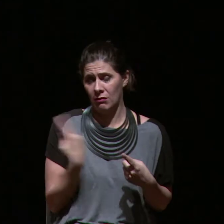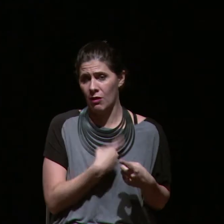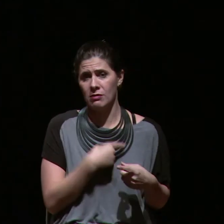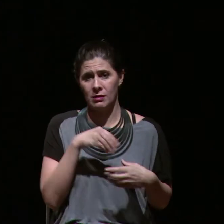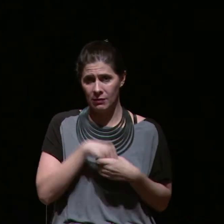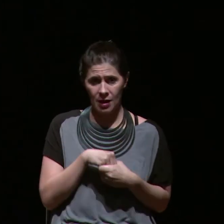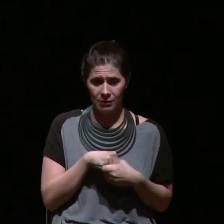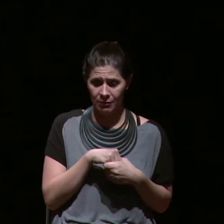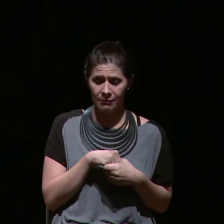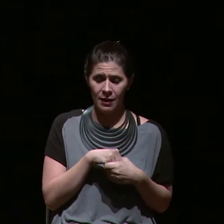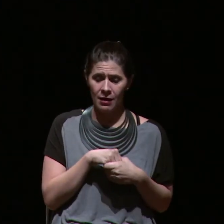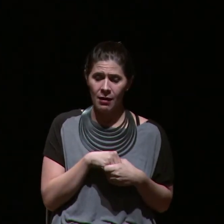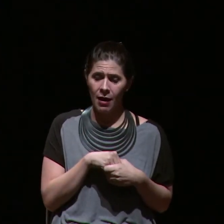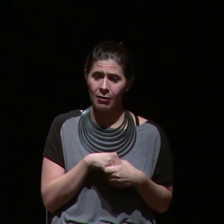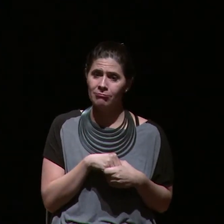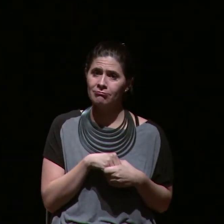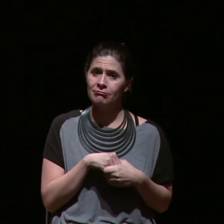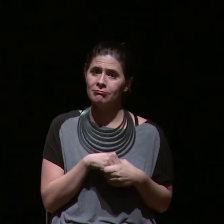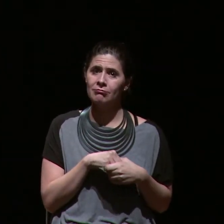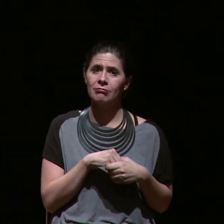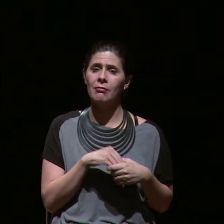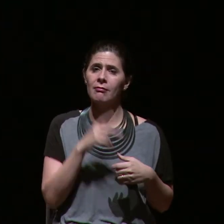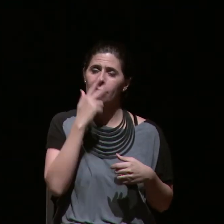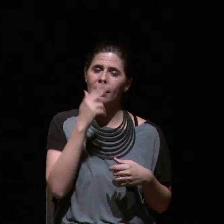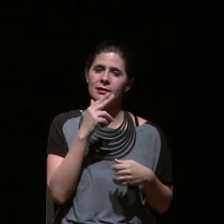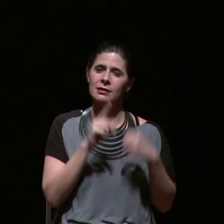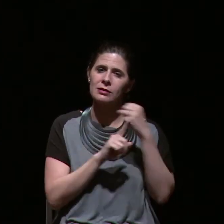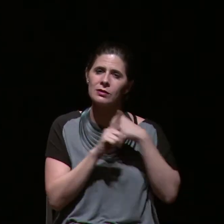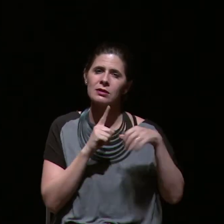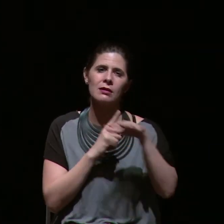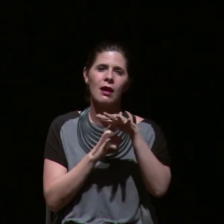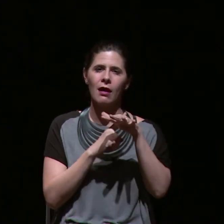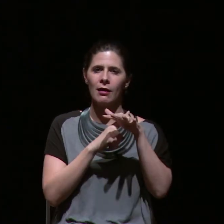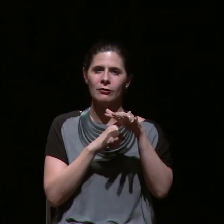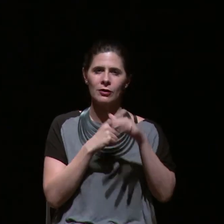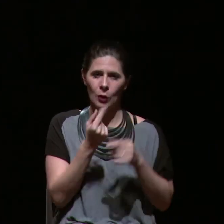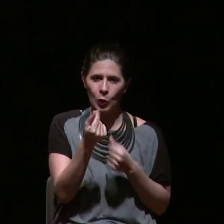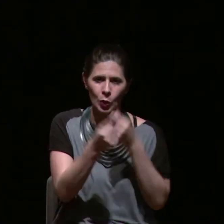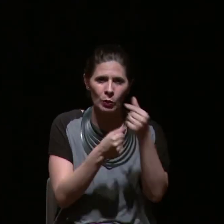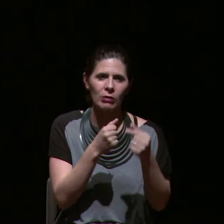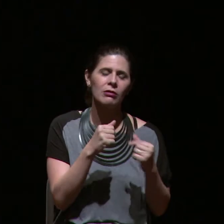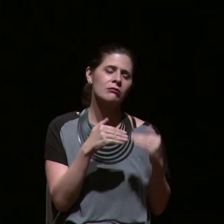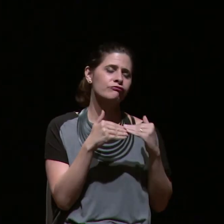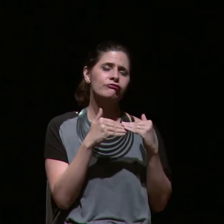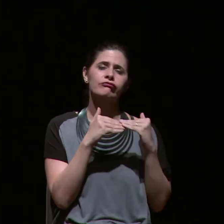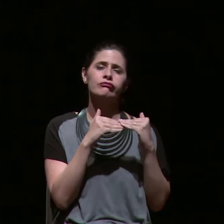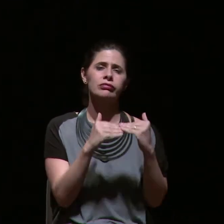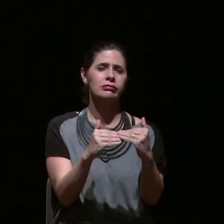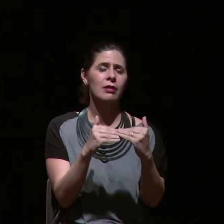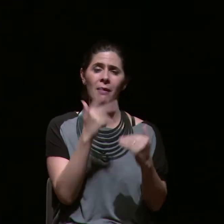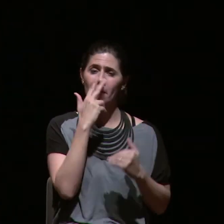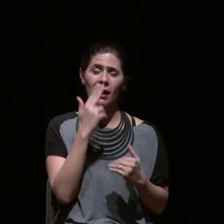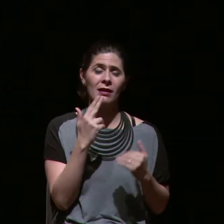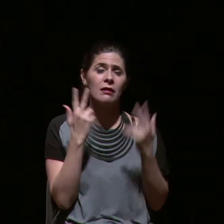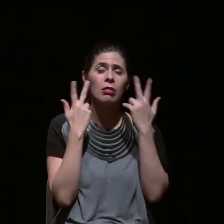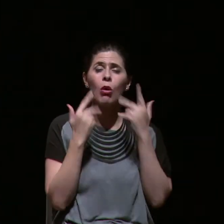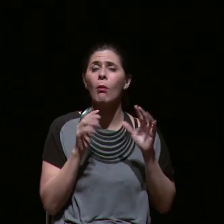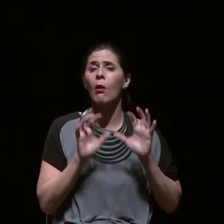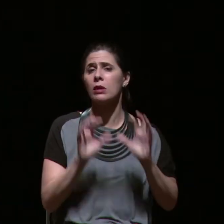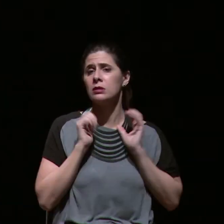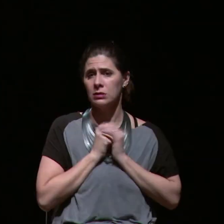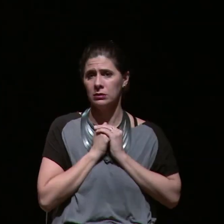social e econômica tão estável historicamente, tomada muitas vezes como natural, sem grandes alterações. Eu senti